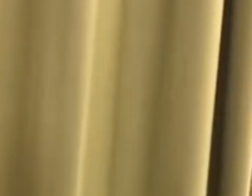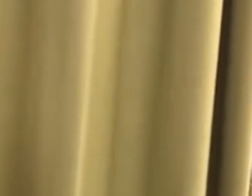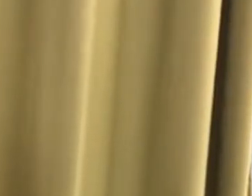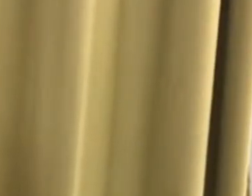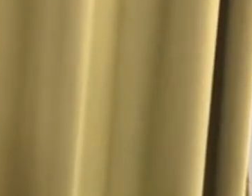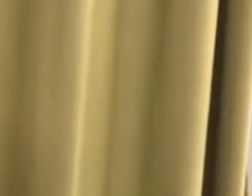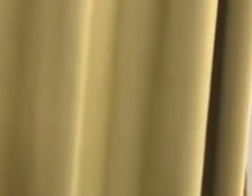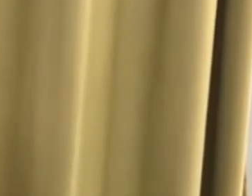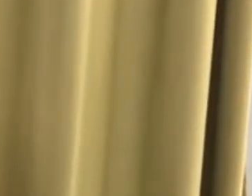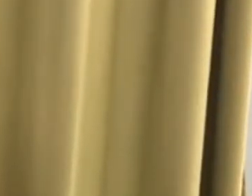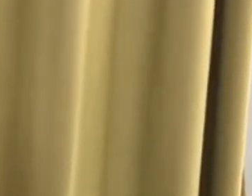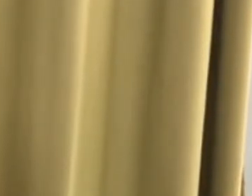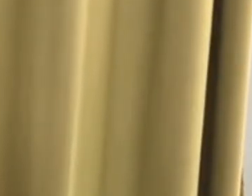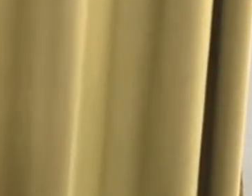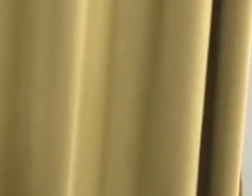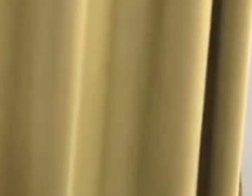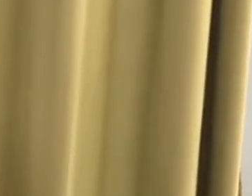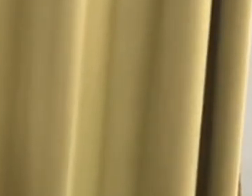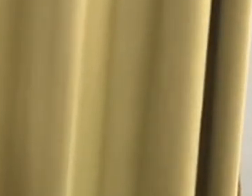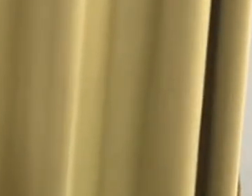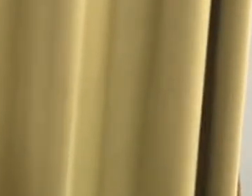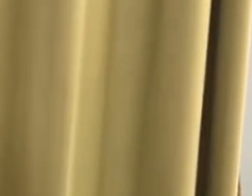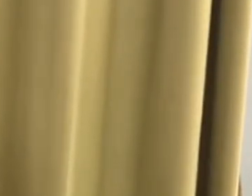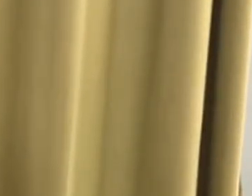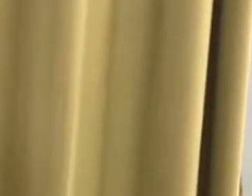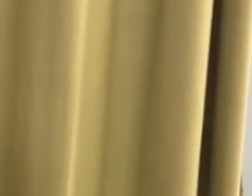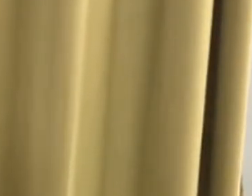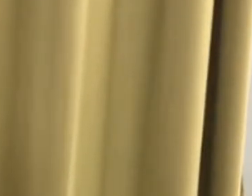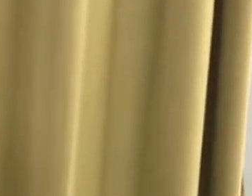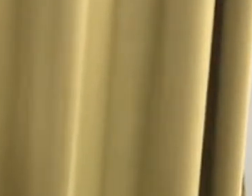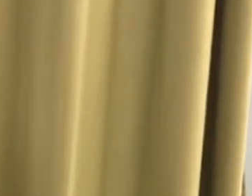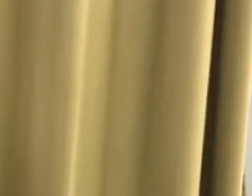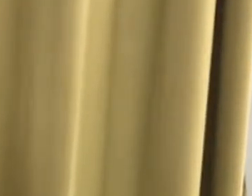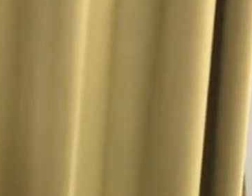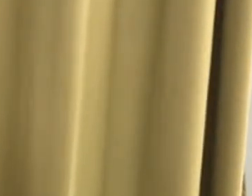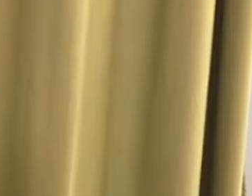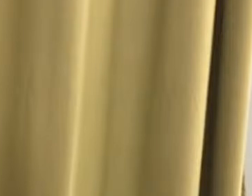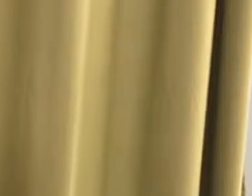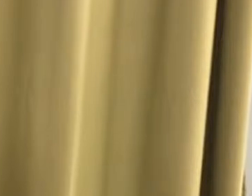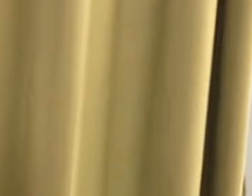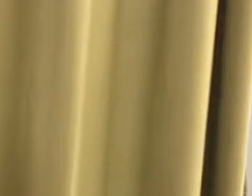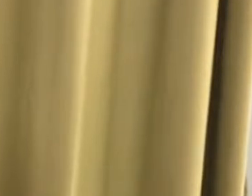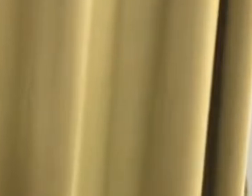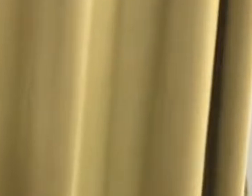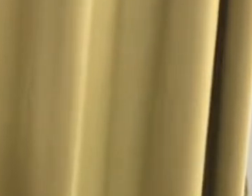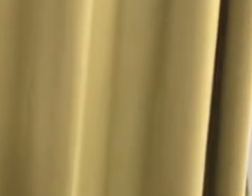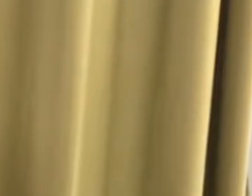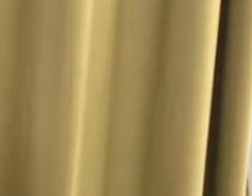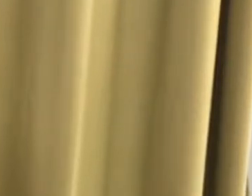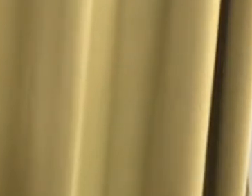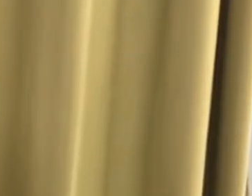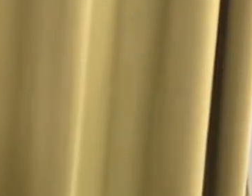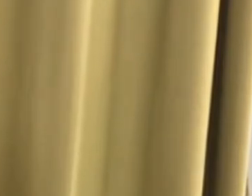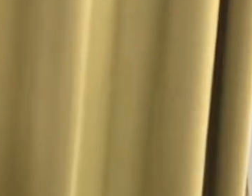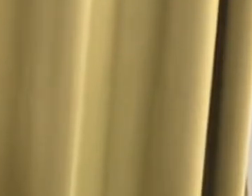Eu posso. Eu encosto, eu faço corrida